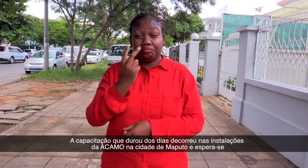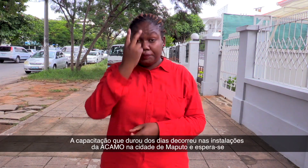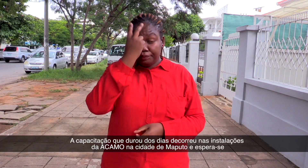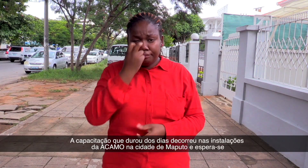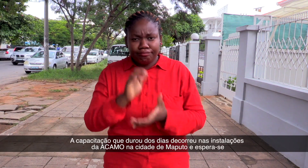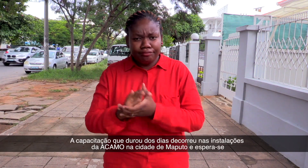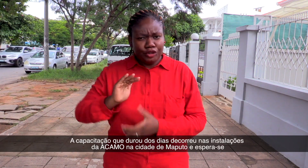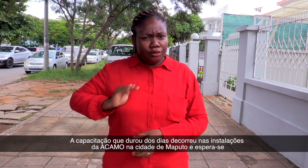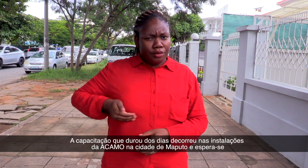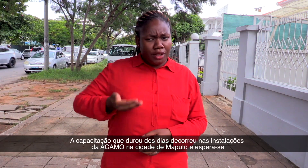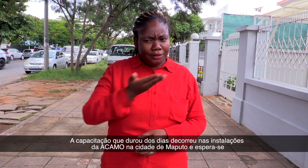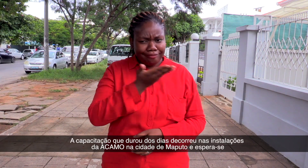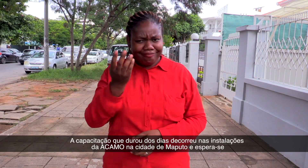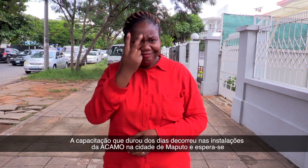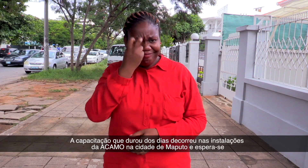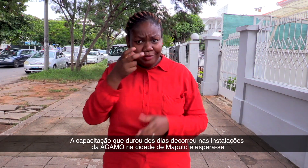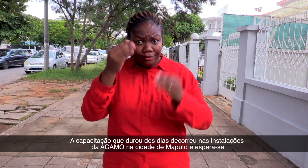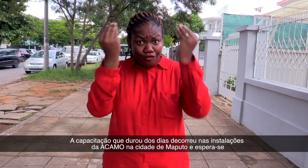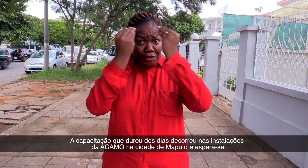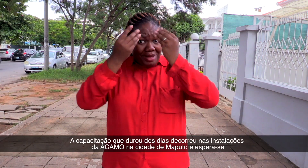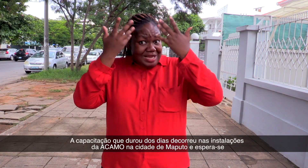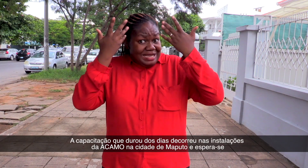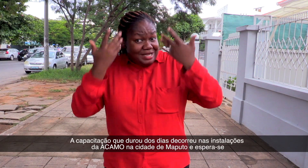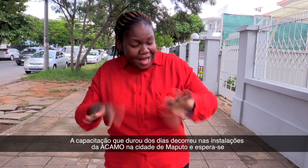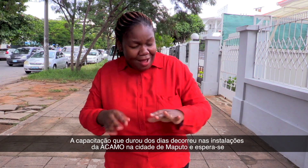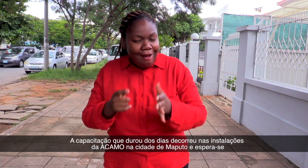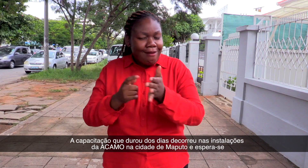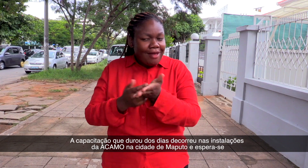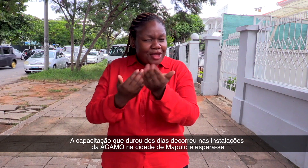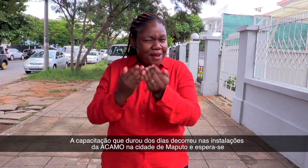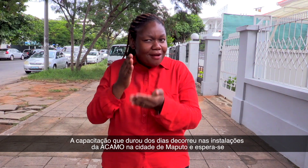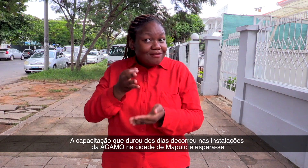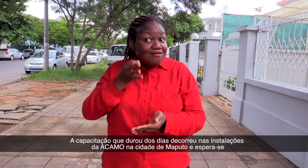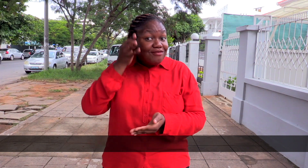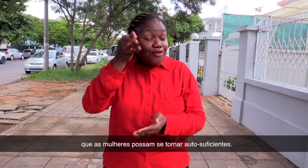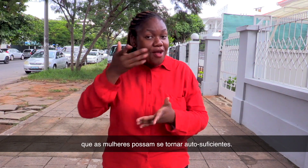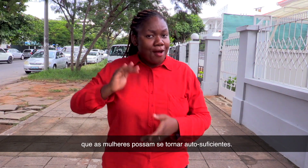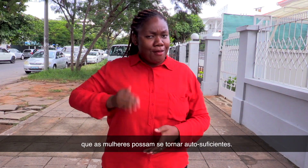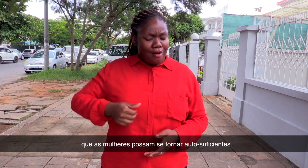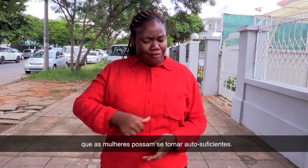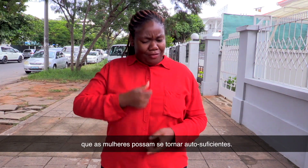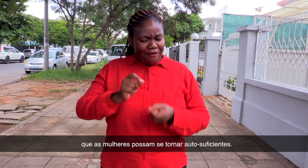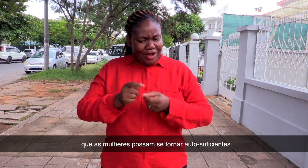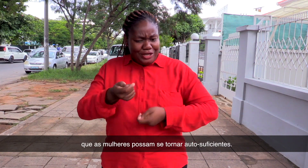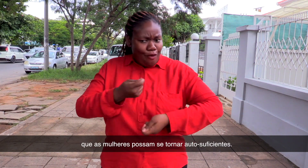capacitação que durou dois dias decorreu nas instalações da ACAM na cidade de Maputo e espera-se que as mulheres possam se tornar